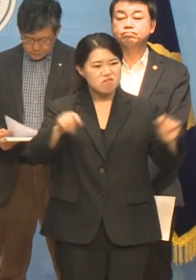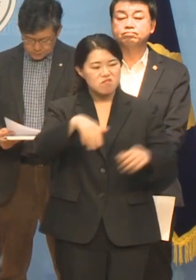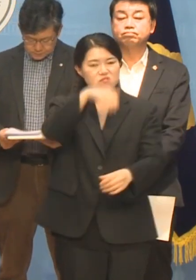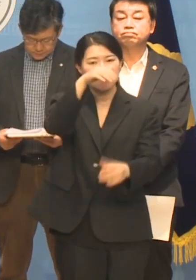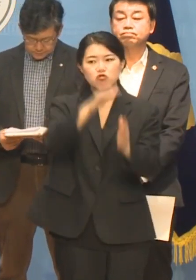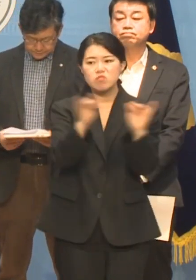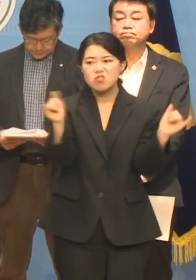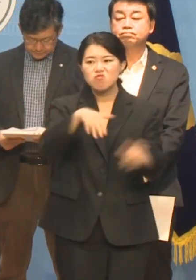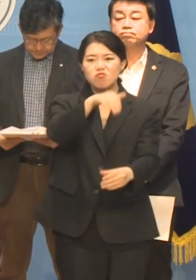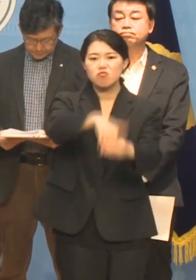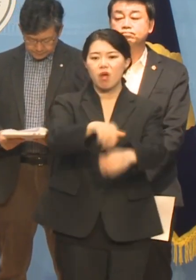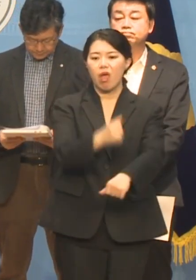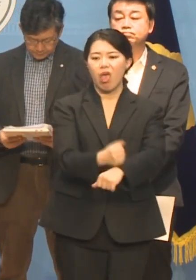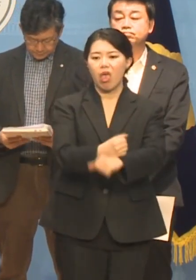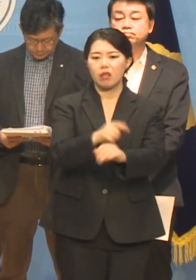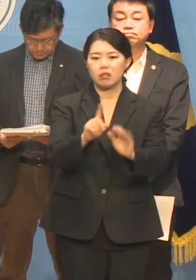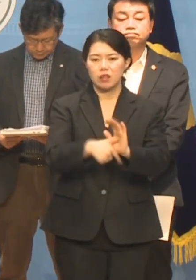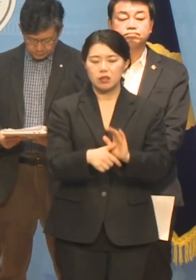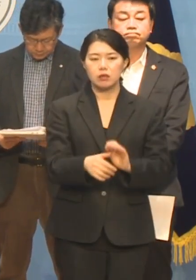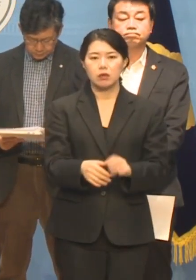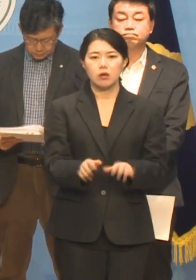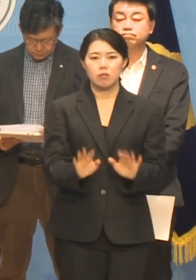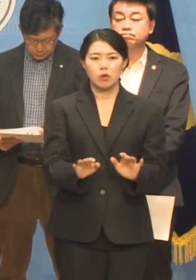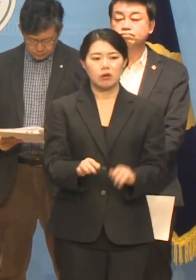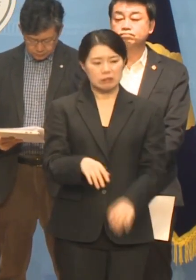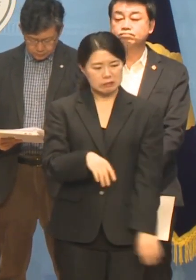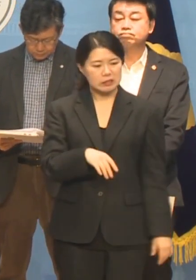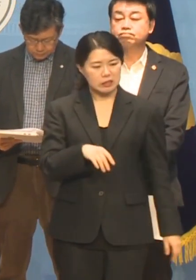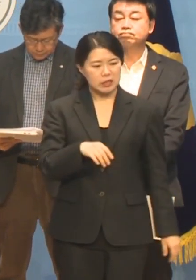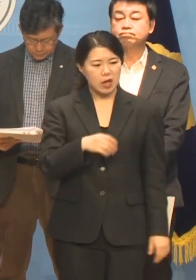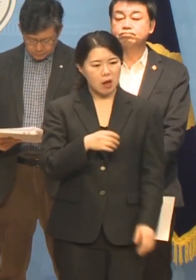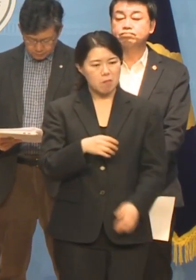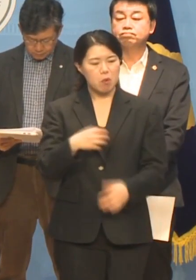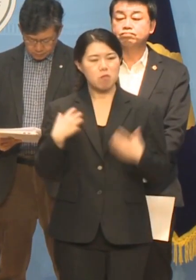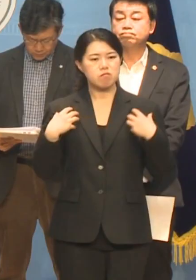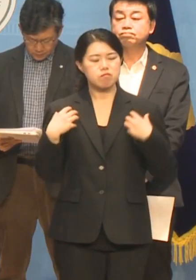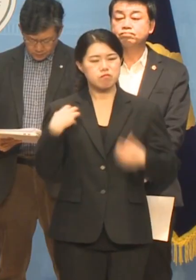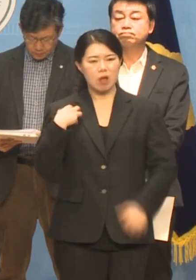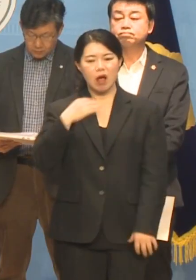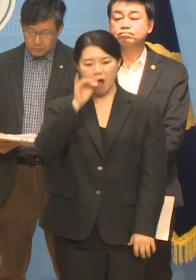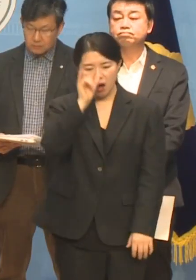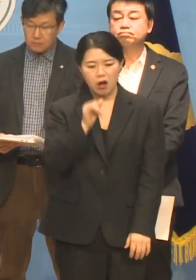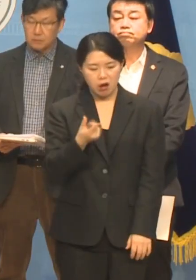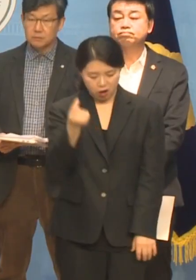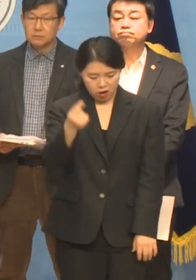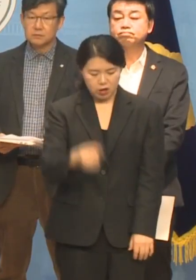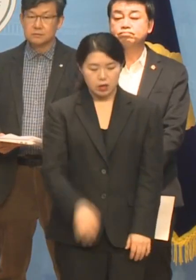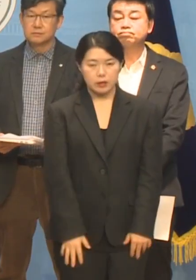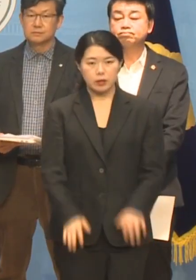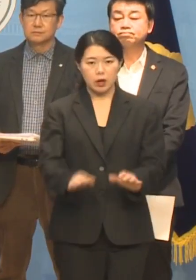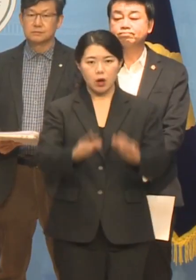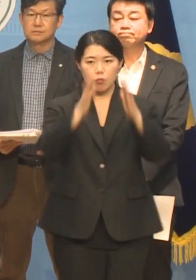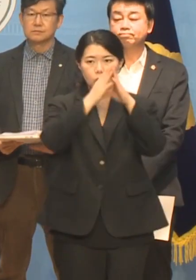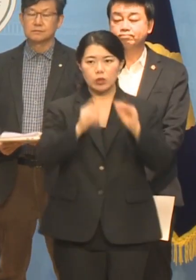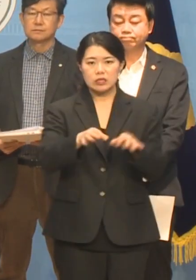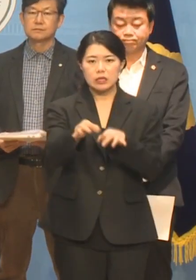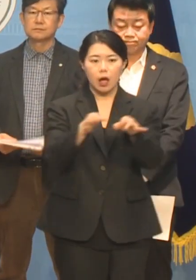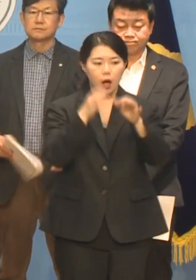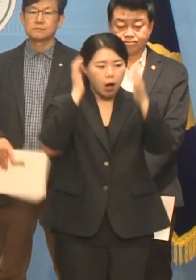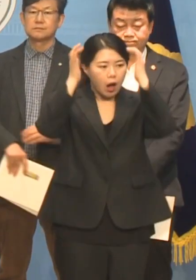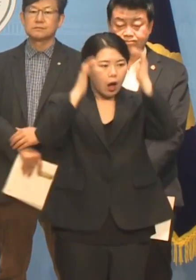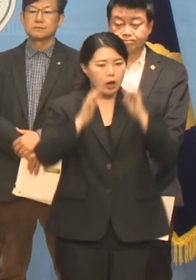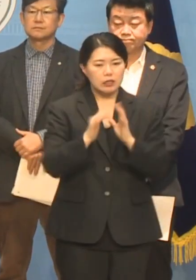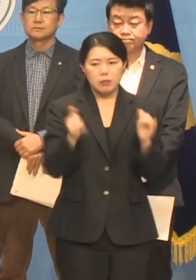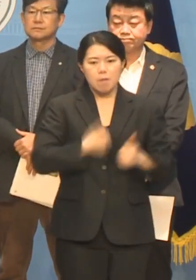때는 차라리 폐기라도 있었다고 하겠습니다. 부동산 시장의 혼란과 시민들의